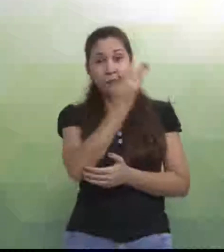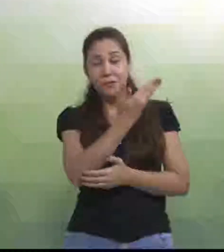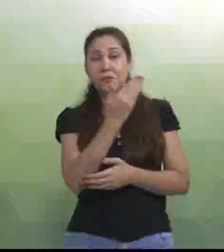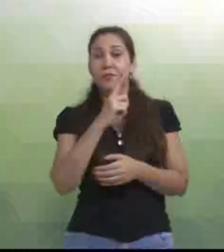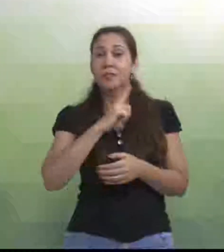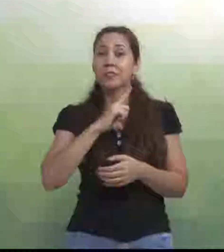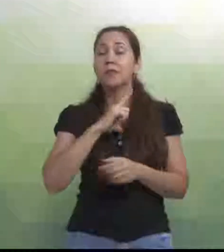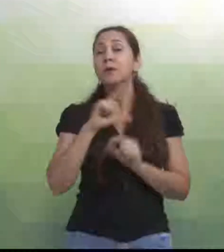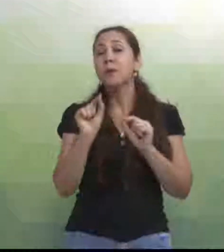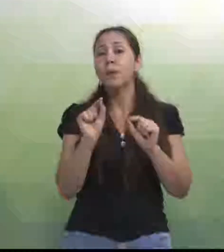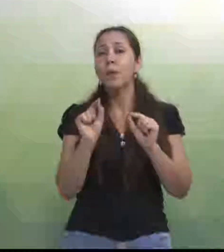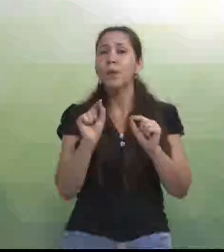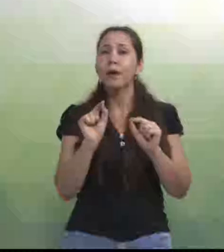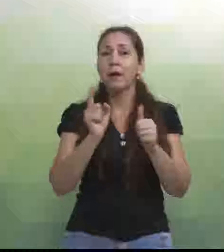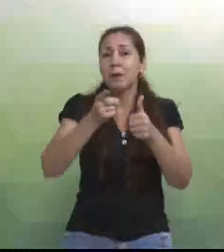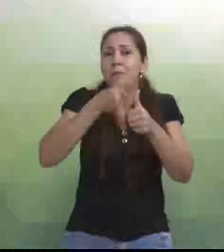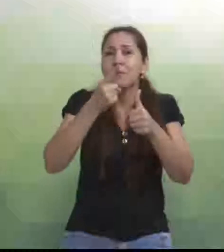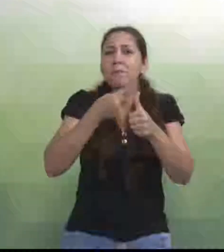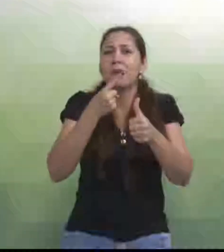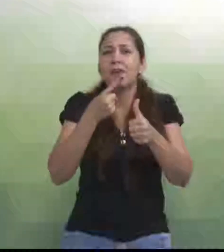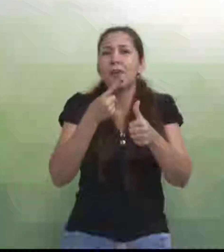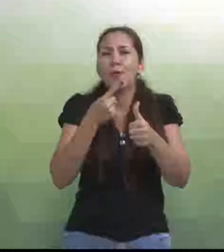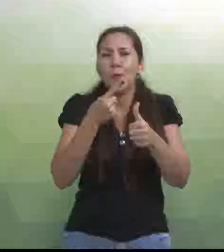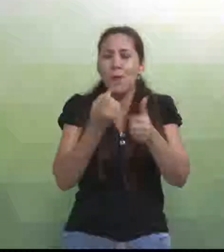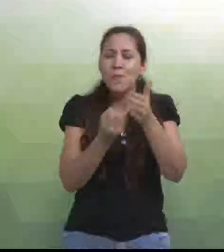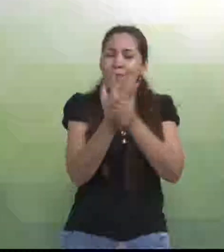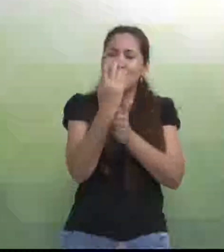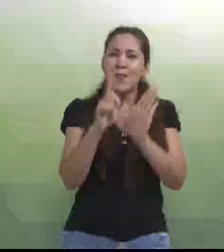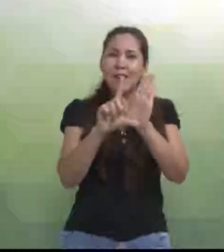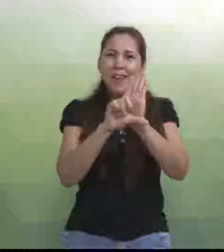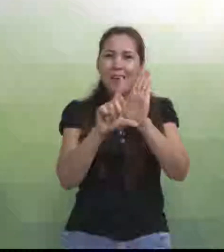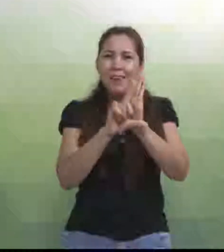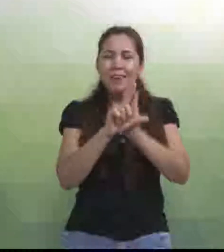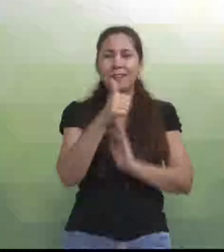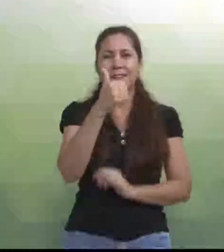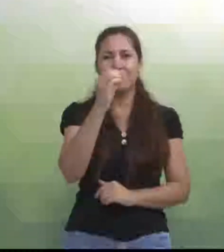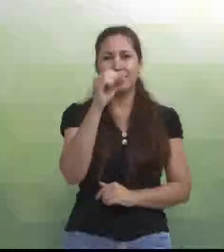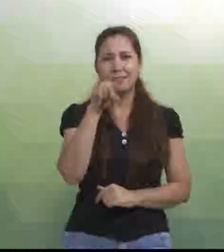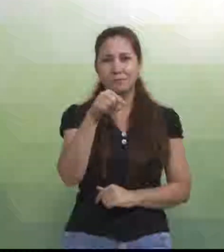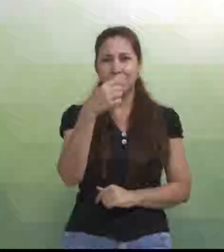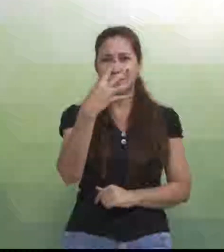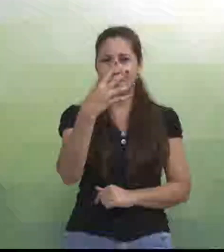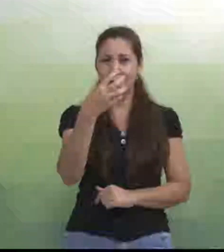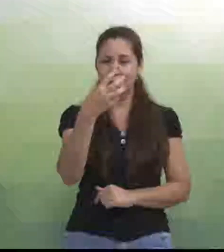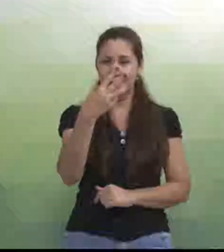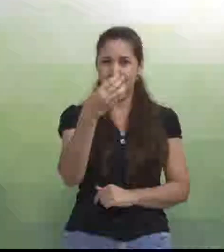Então, primeiramente, foi mostrado a respeito da Lei 10.436, de